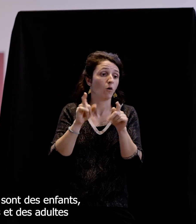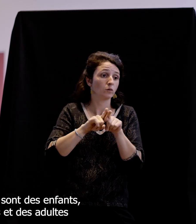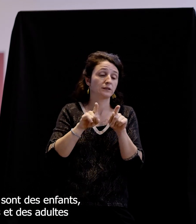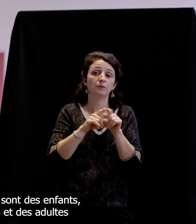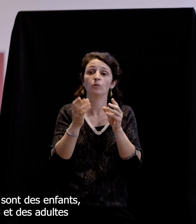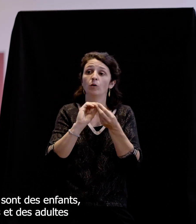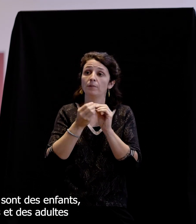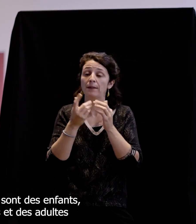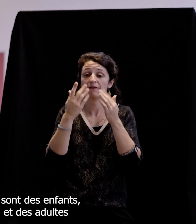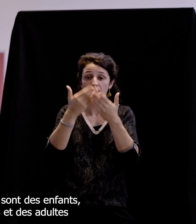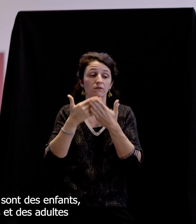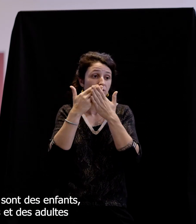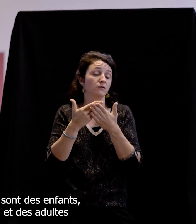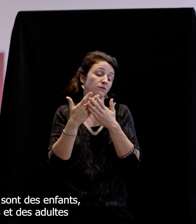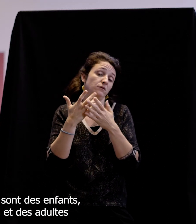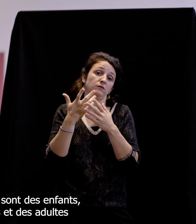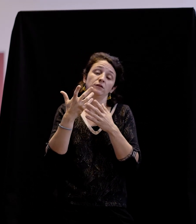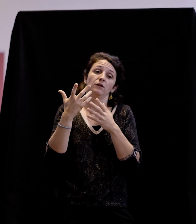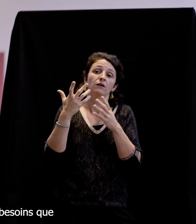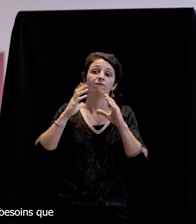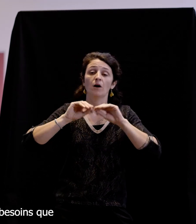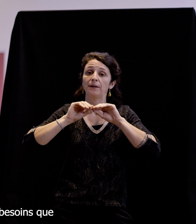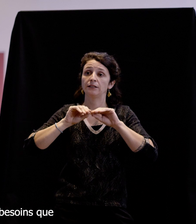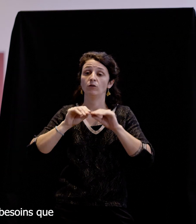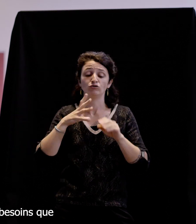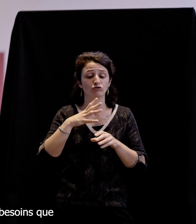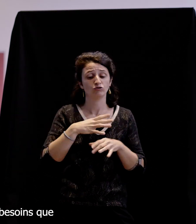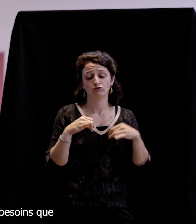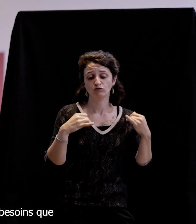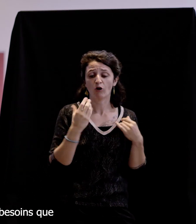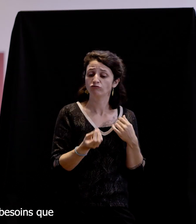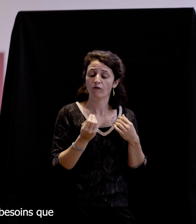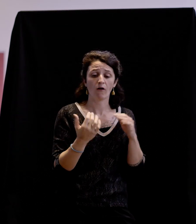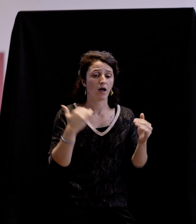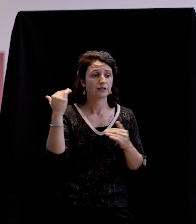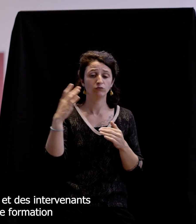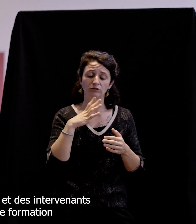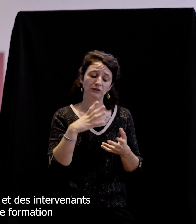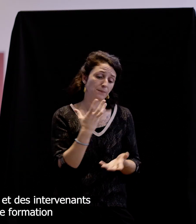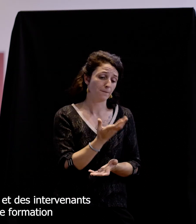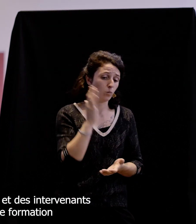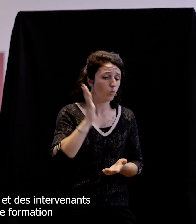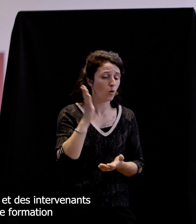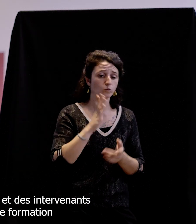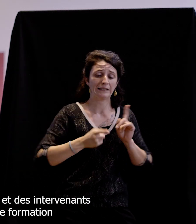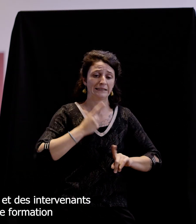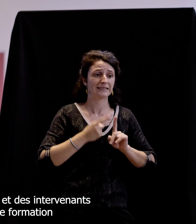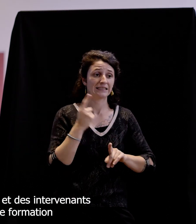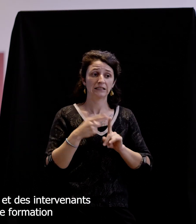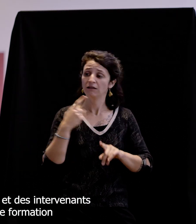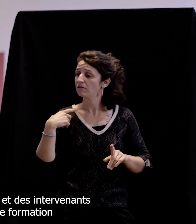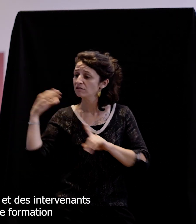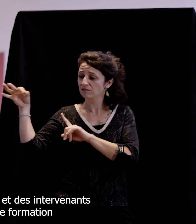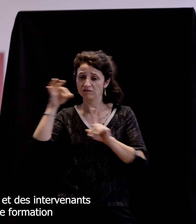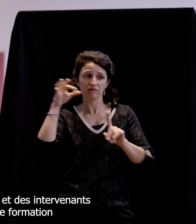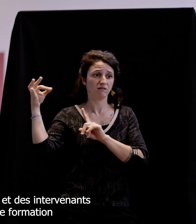sont des enfants des jeunes adultes et des adultes qui ont de tels besoins que trouver des éducateurs et des intervenants